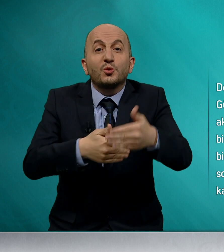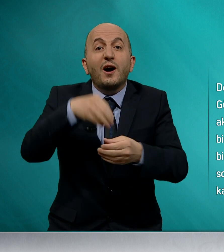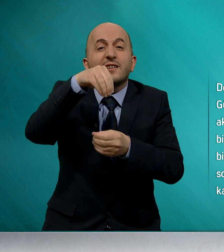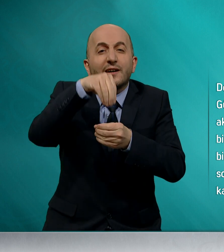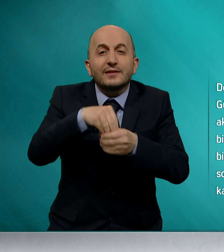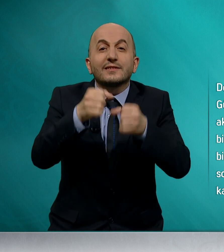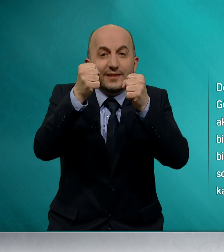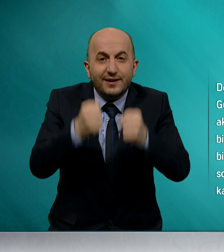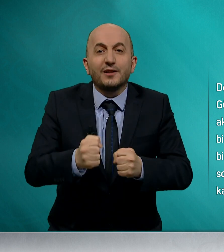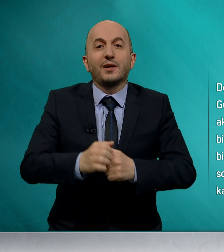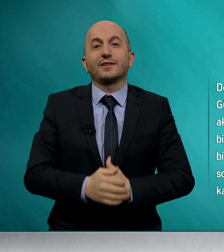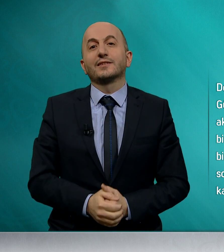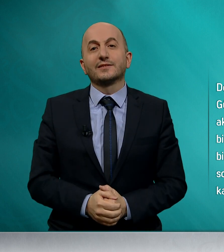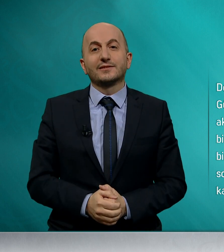duvar arasında kalmaktadır.